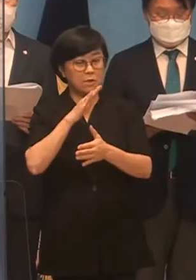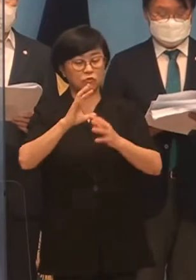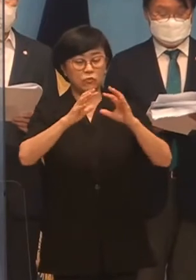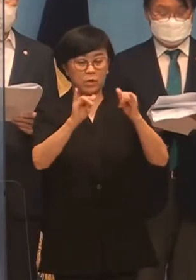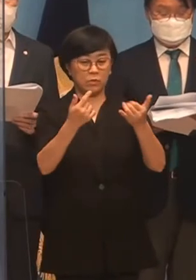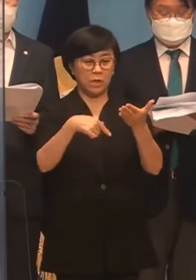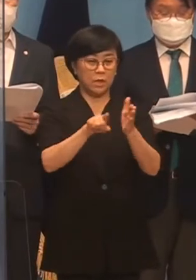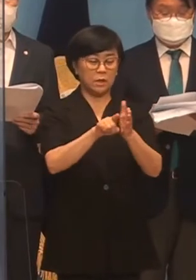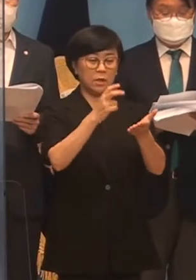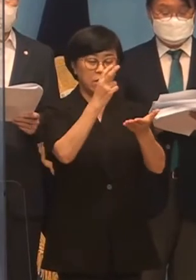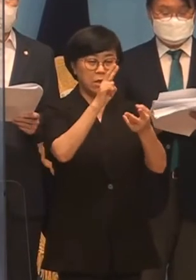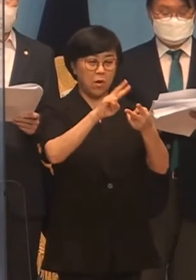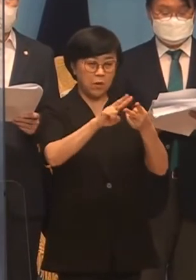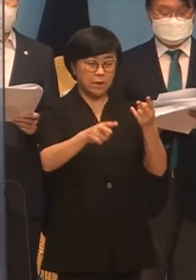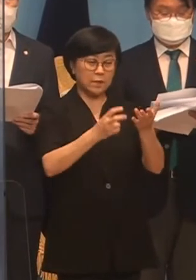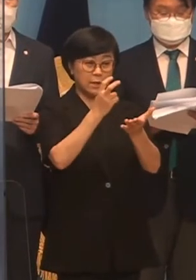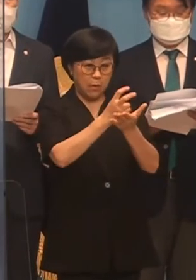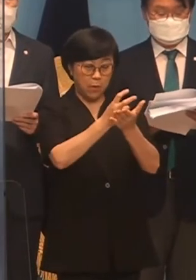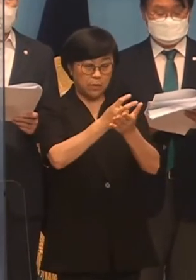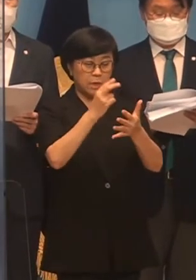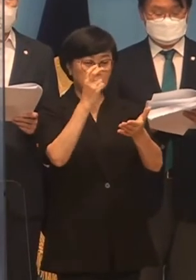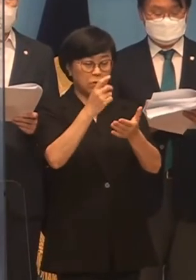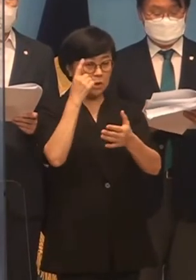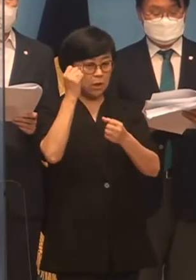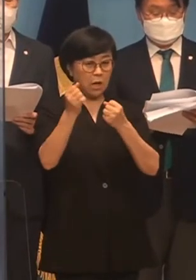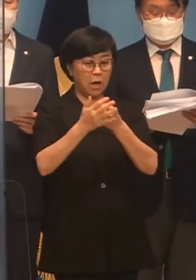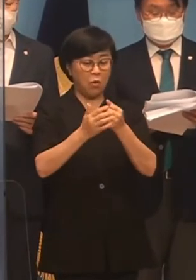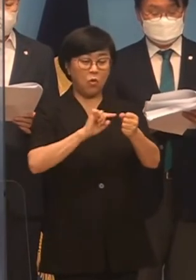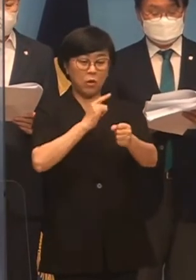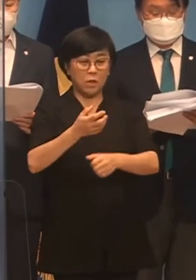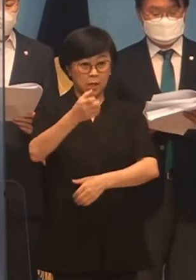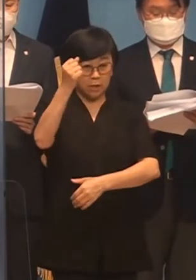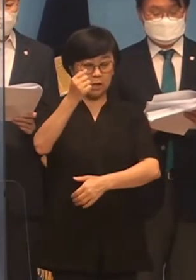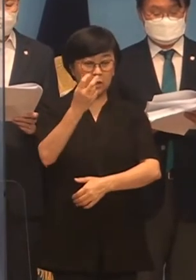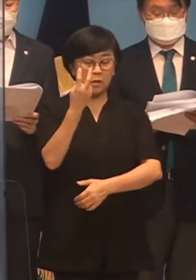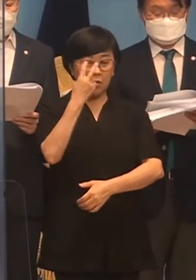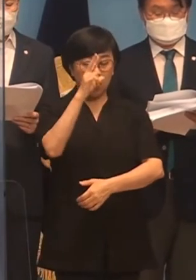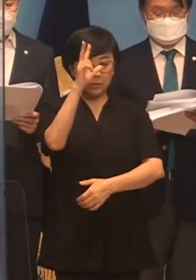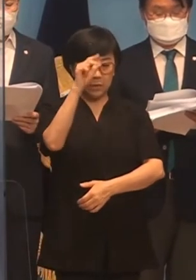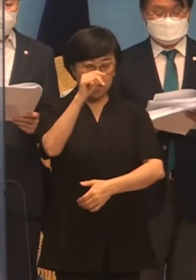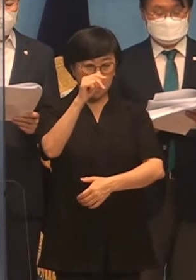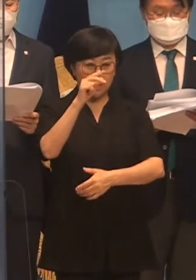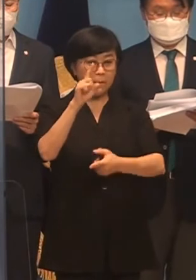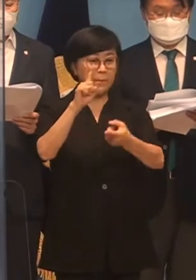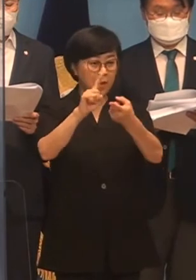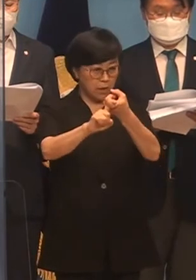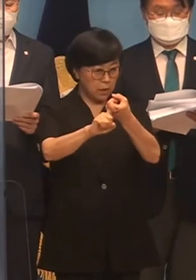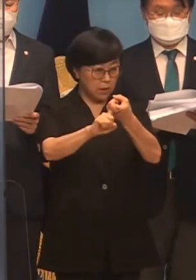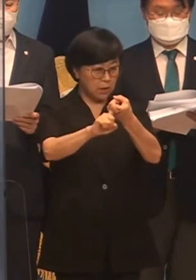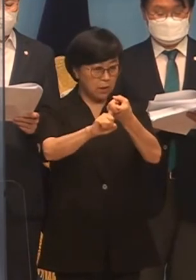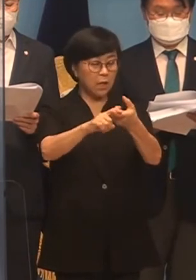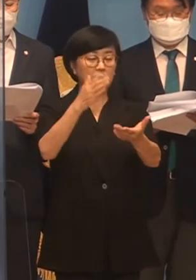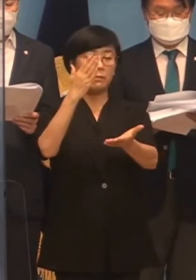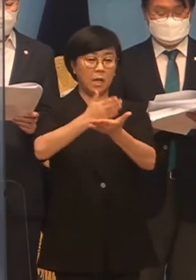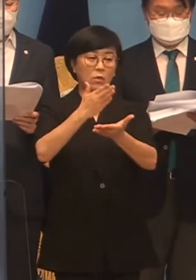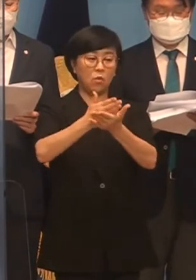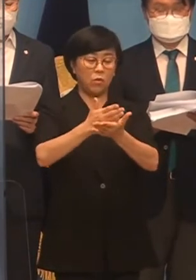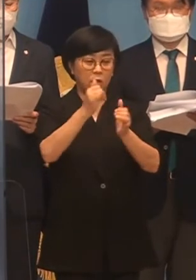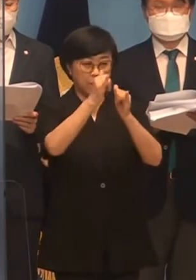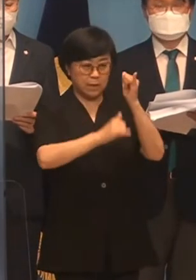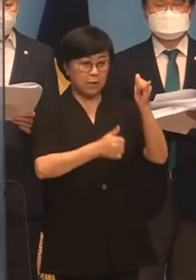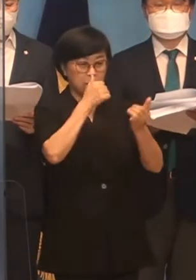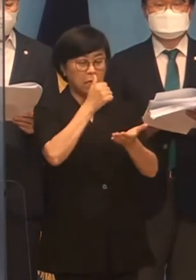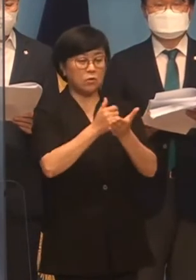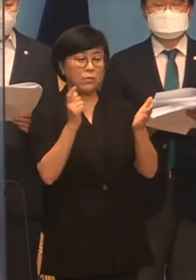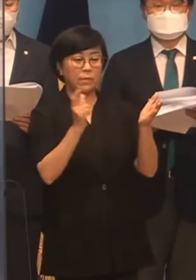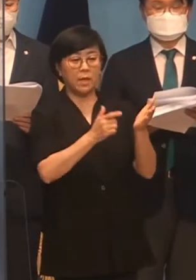위한 형사사법제도가 무엇인지 생각하고 기득권을 지키려는 검찰 편에 서서 검찰개혁 4초를 돕는 역사의 죄인으로